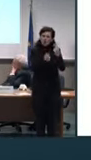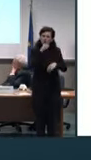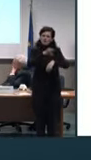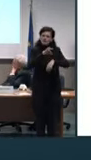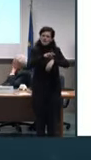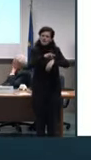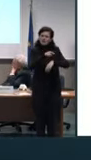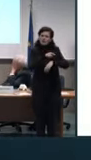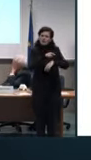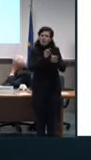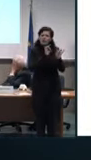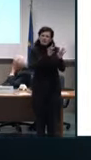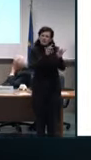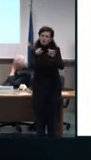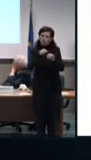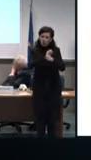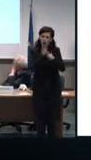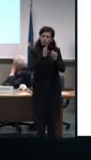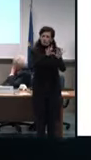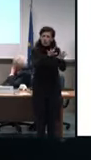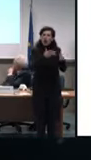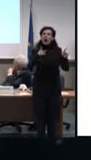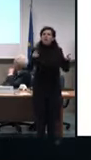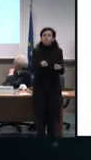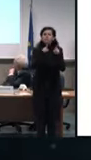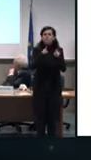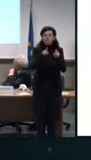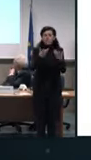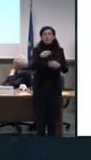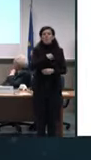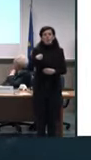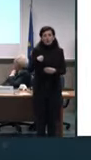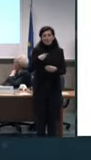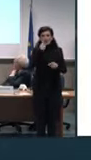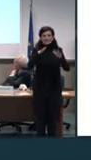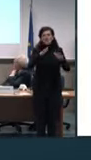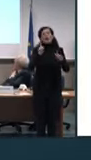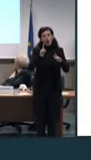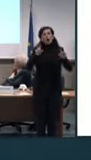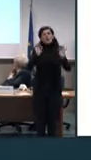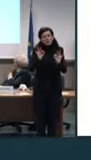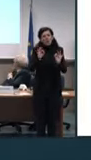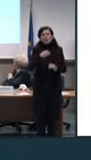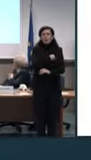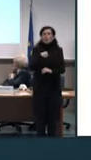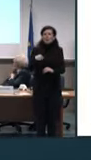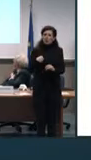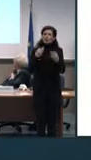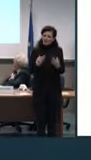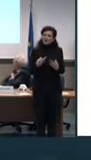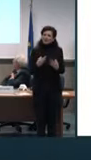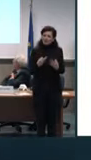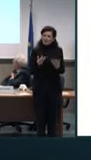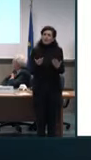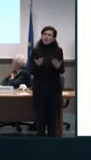che questo tipo di infezione provoca è molto simile a una polmonite è una polmonite scusante non è molto simile e che in realtà ovviamente